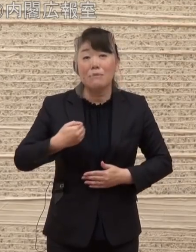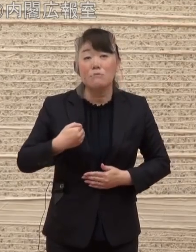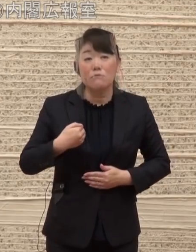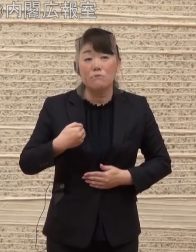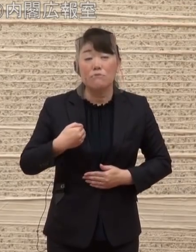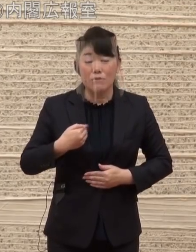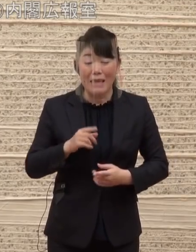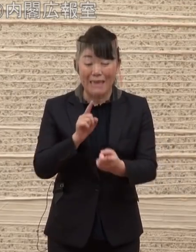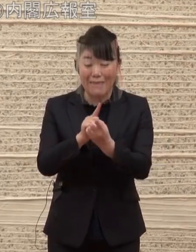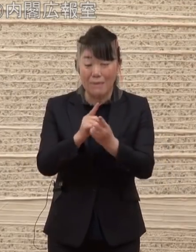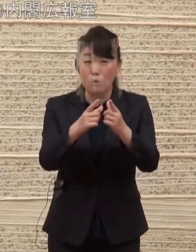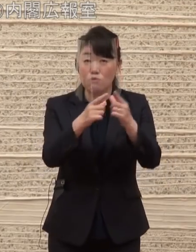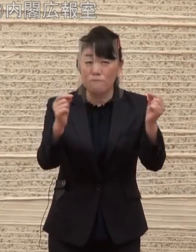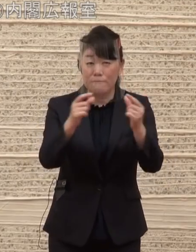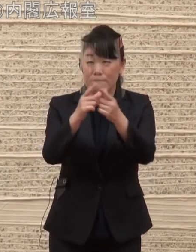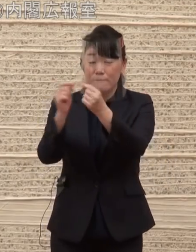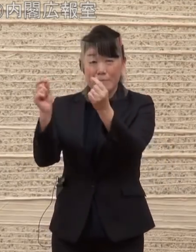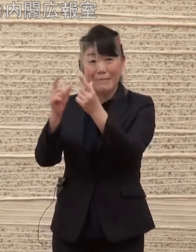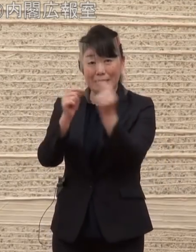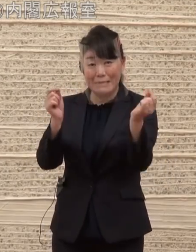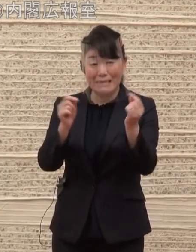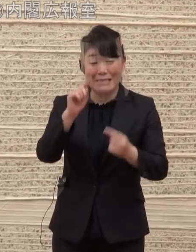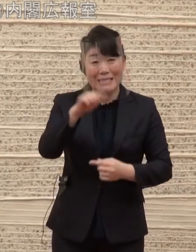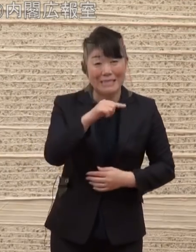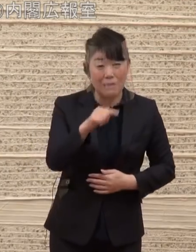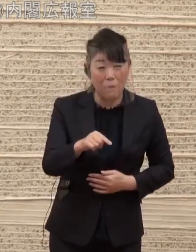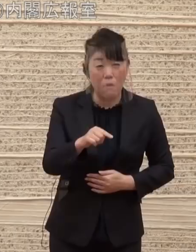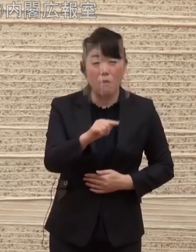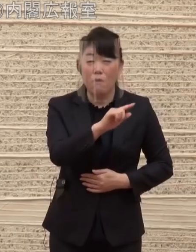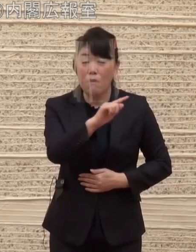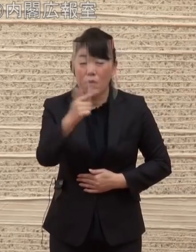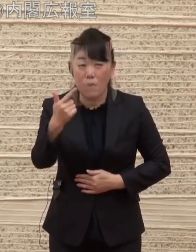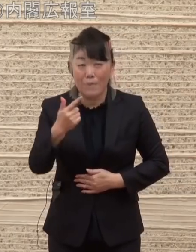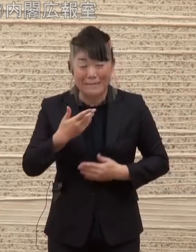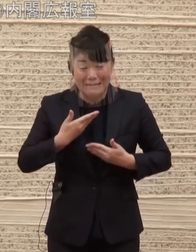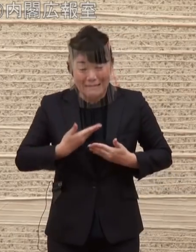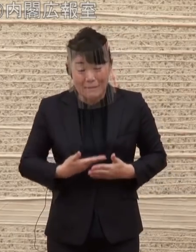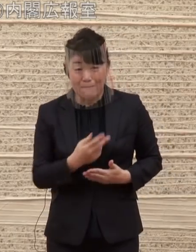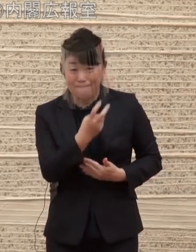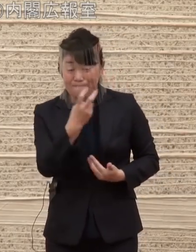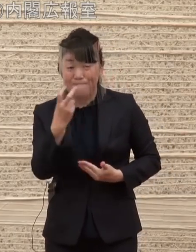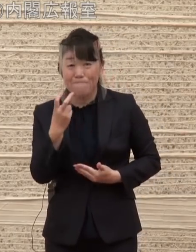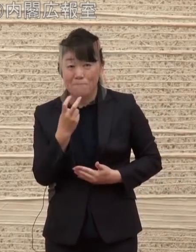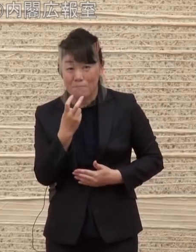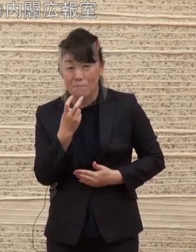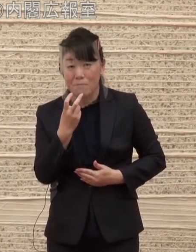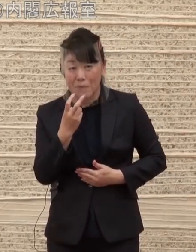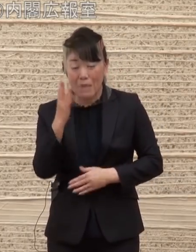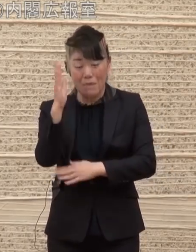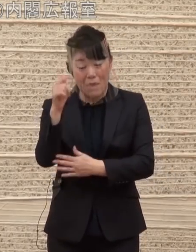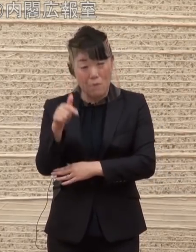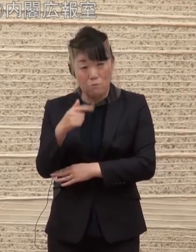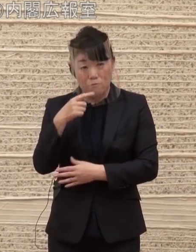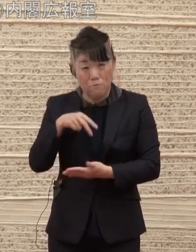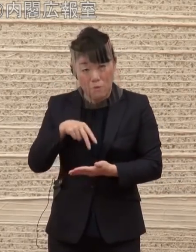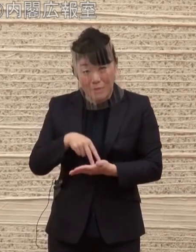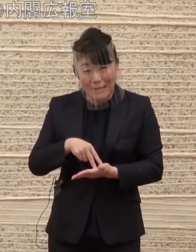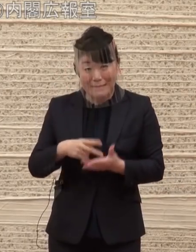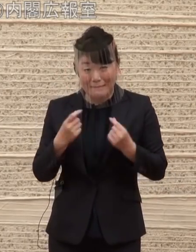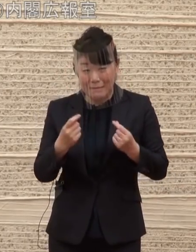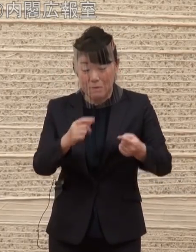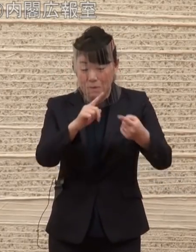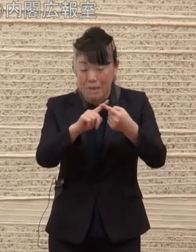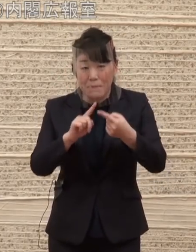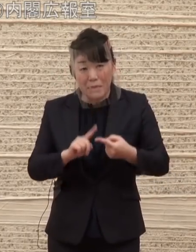対象国対象者て通知を含め慎重に検討してそのうえで政府として適切なタイミングで